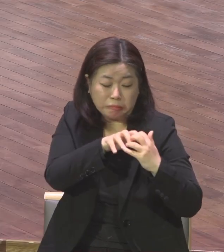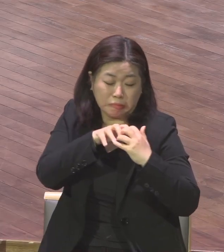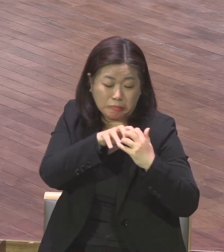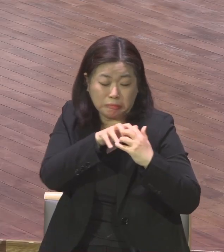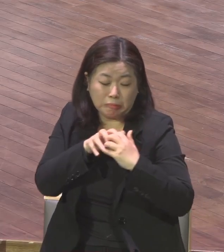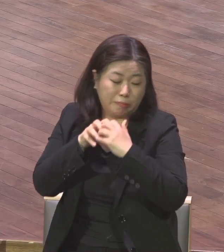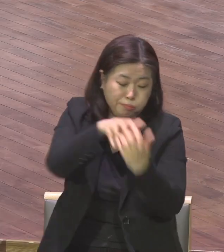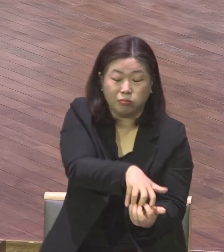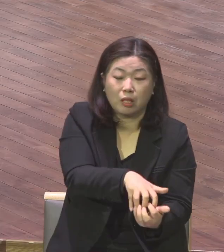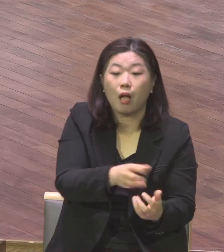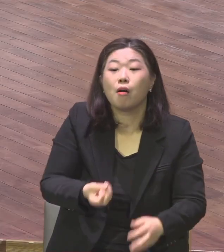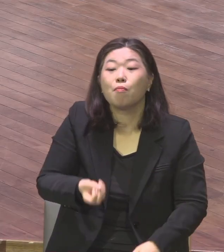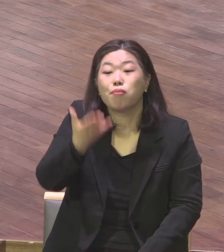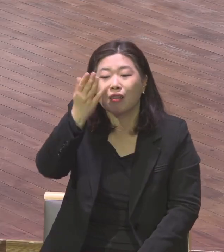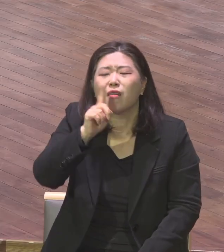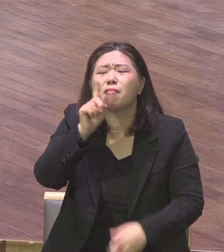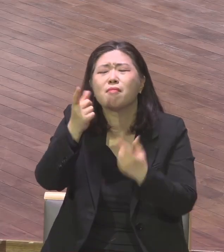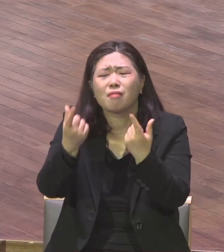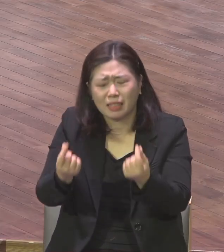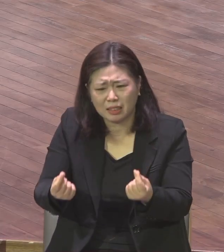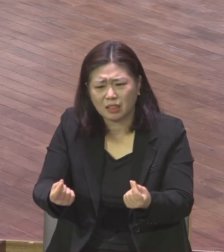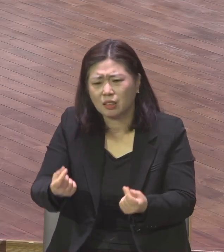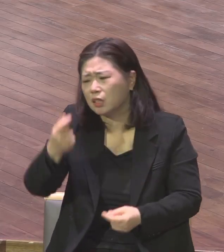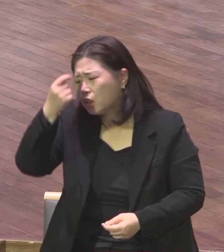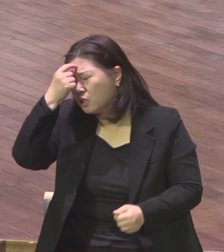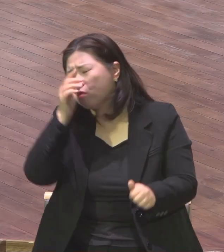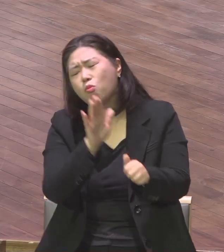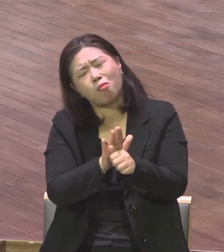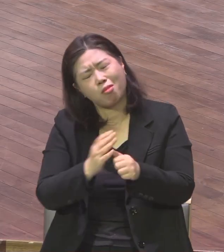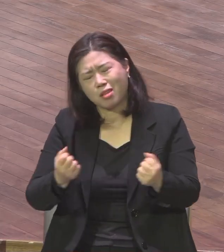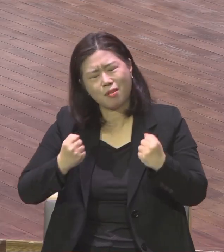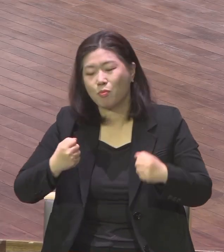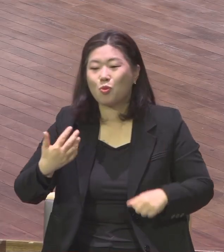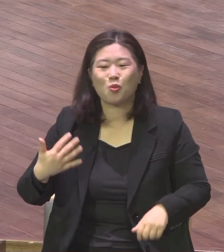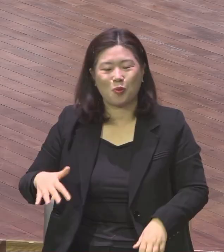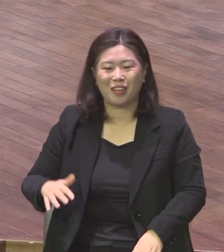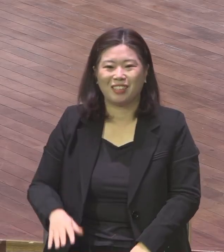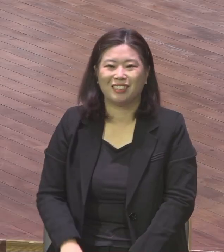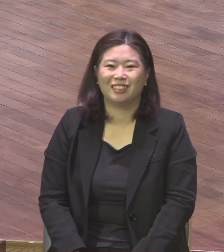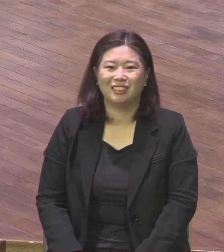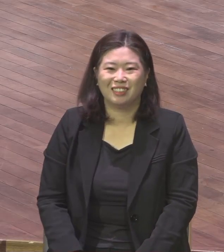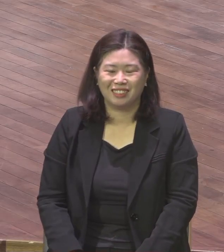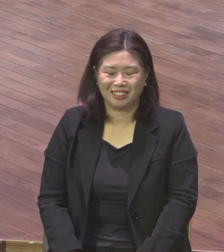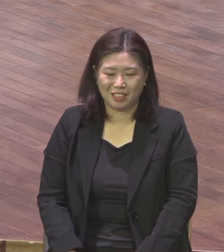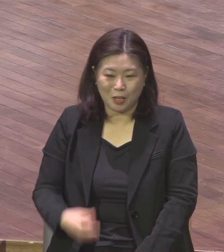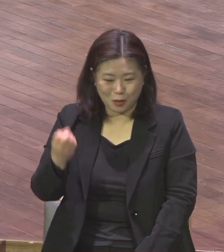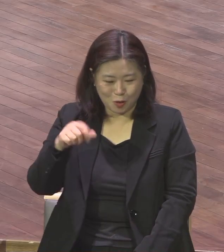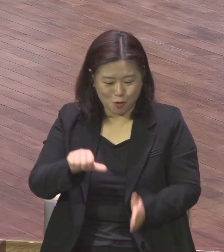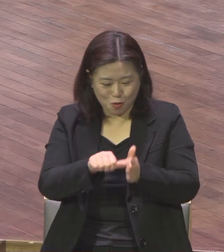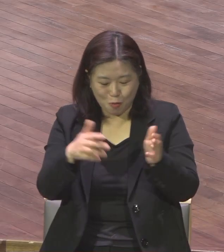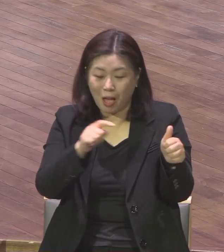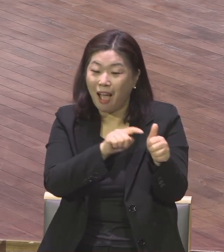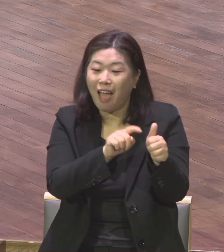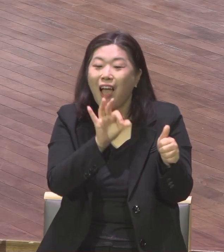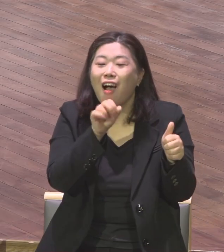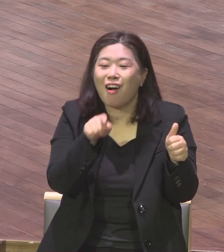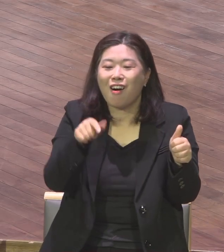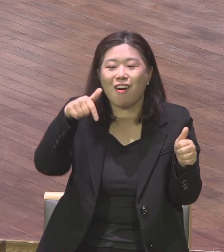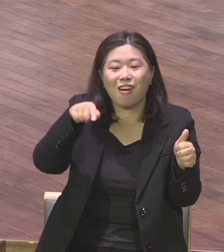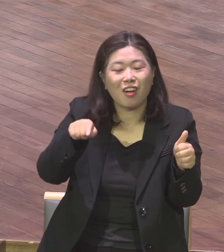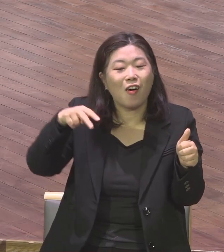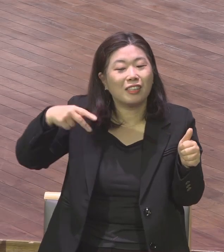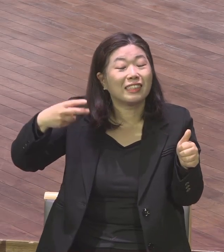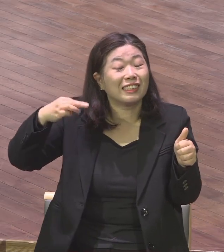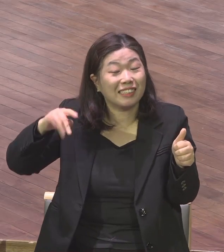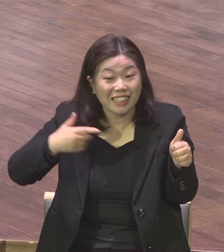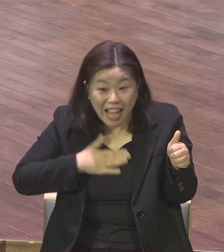어거스틴이라고 기독교 2000 역사에 최고의 신학적으로 영향을 입혔던 유일한 인물 어거스틴. 탕자였습니다.